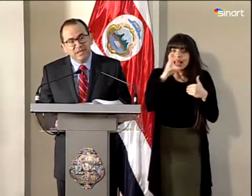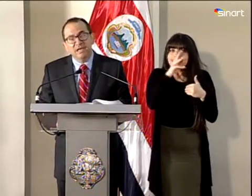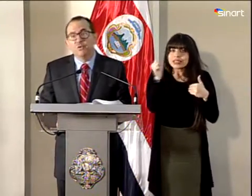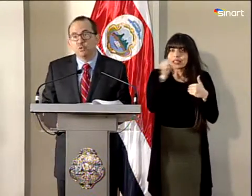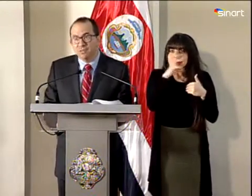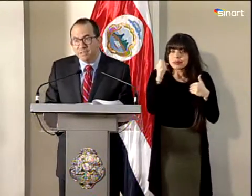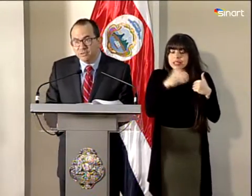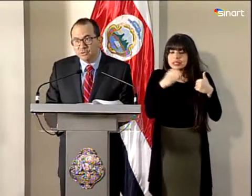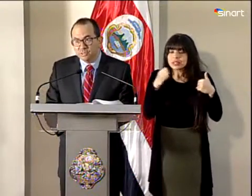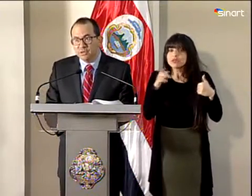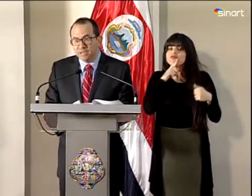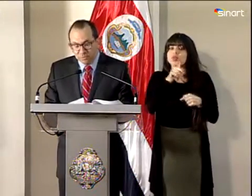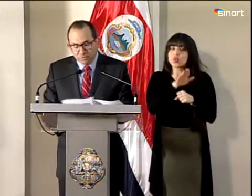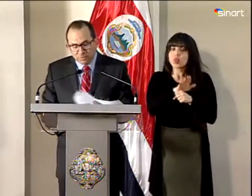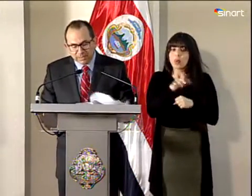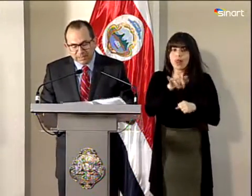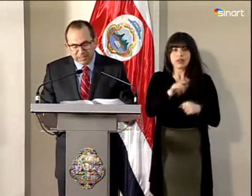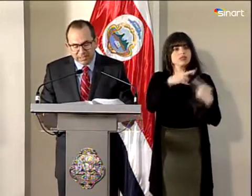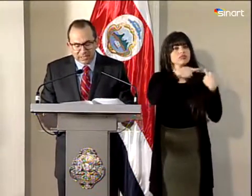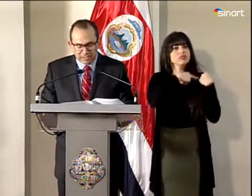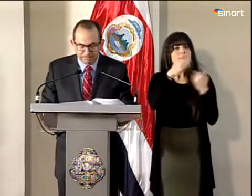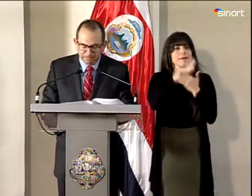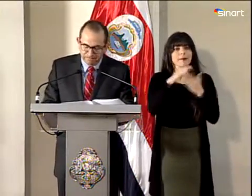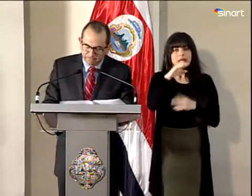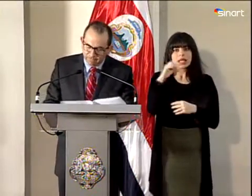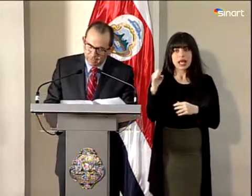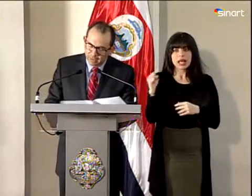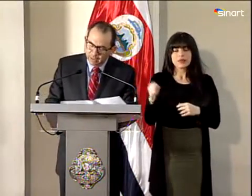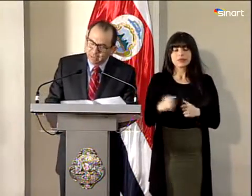meses, el cumplimiento de esta obligación por parte de la Caja.